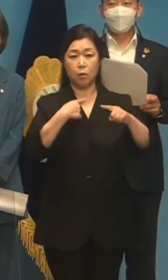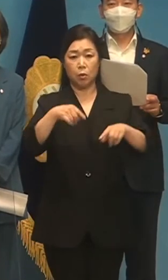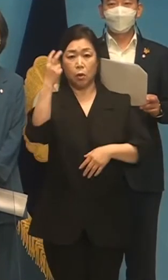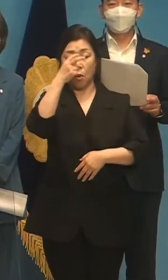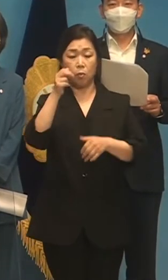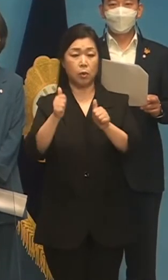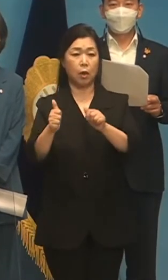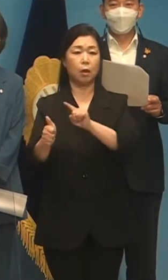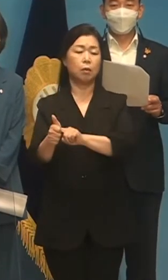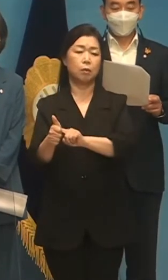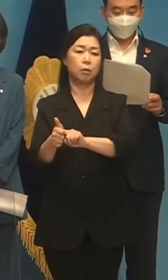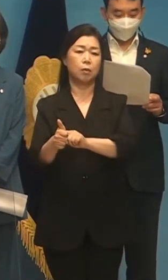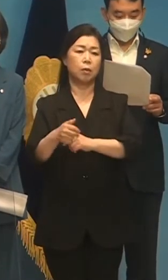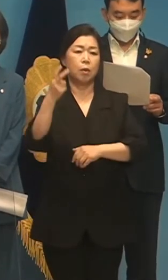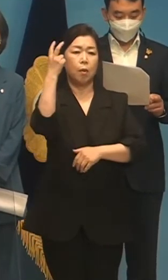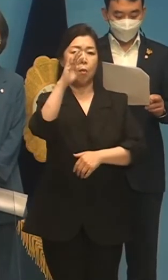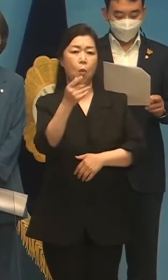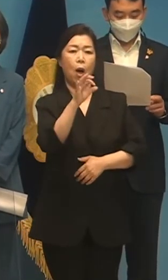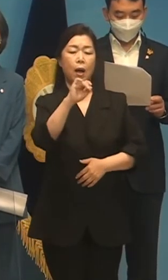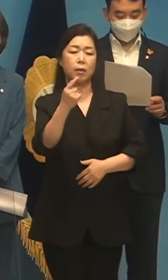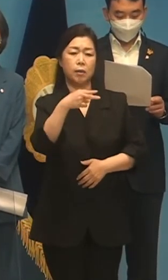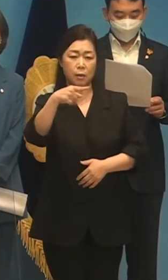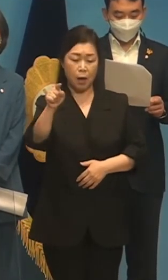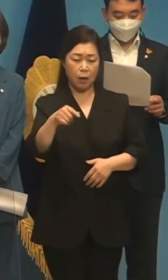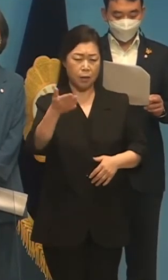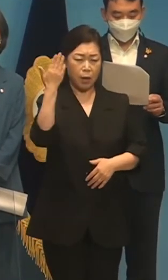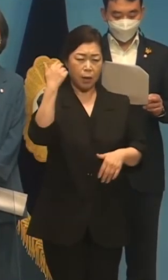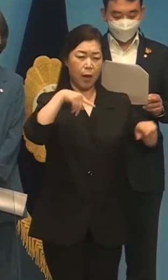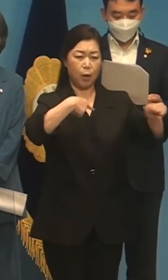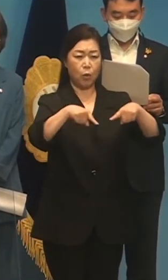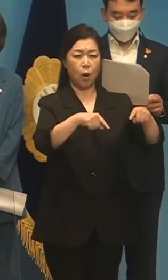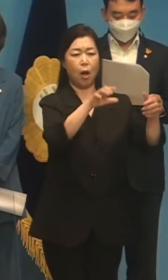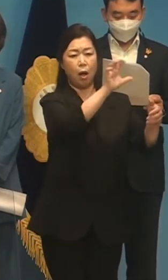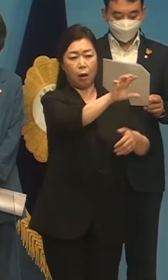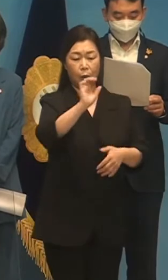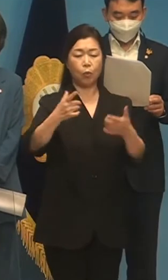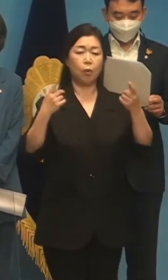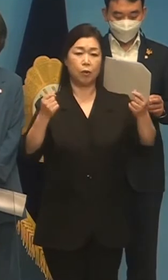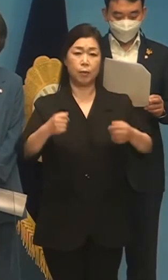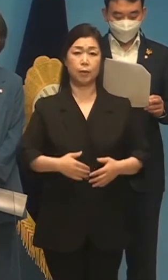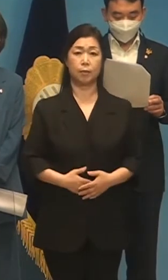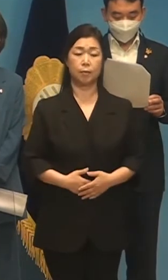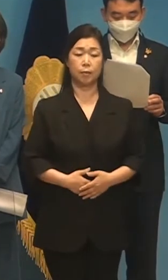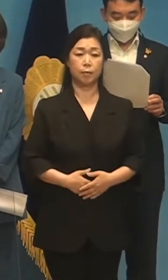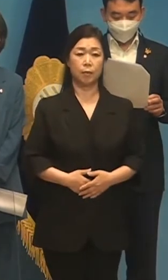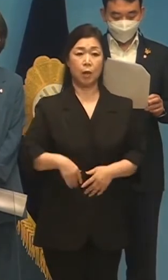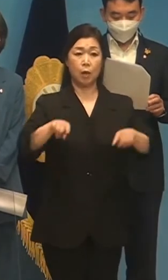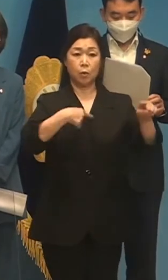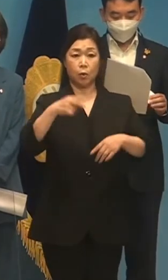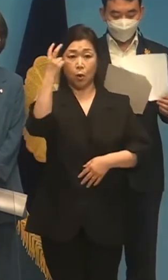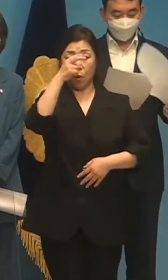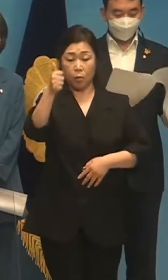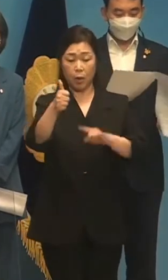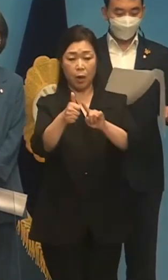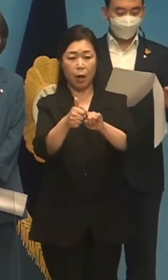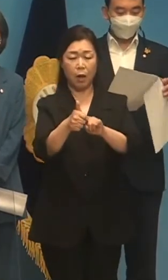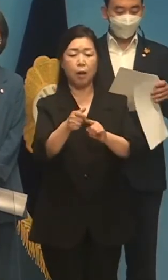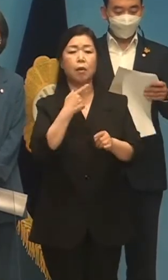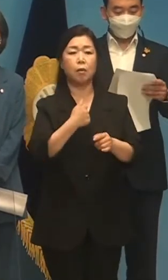사유화는 그야말로 보안사 정치의 복사판입니다. 정치검사의 검찰권 사유화는 그 증거가 차고